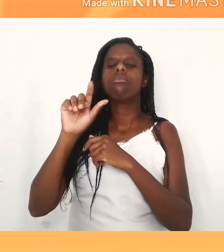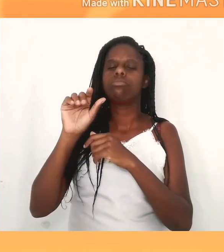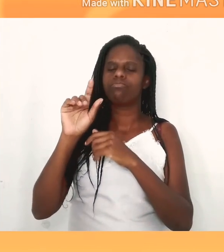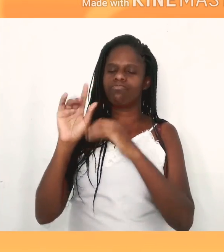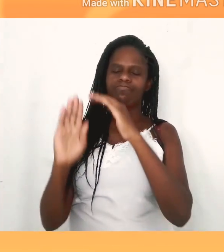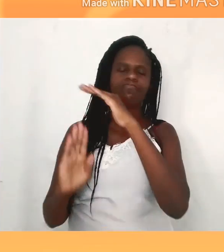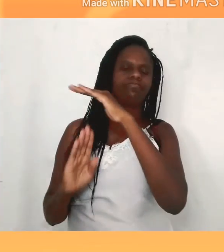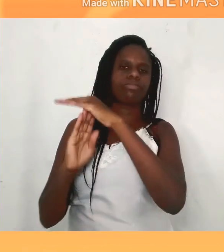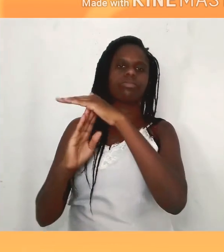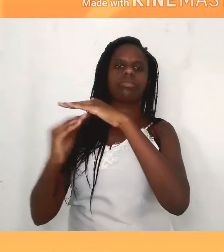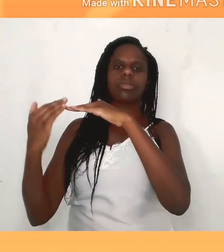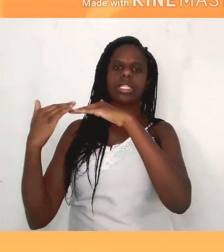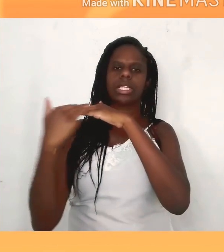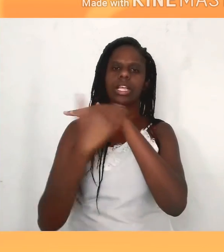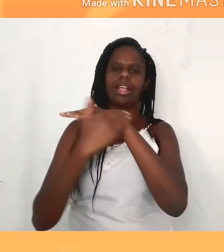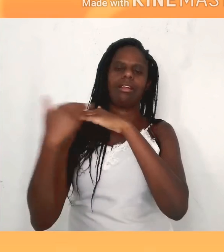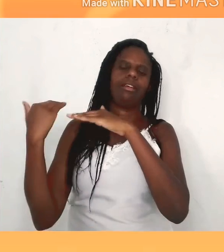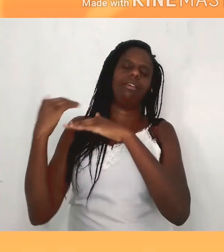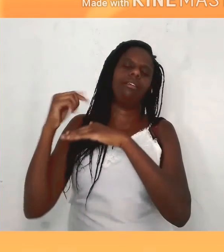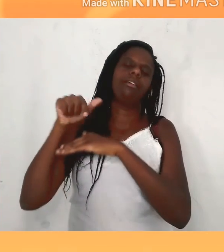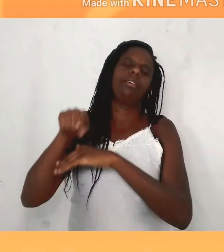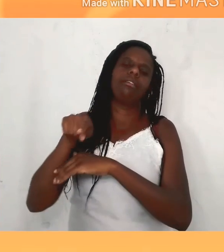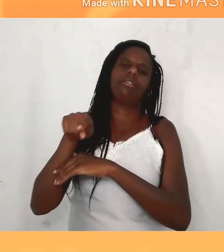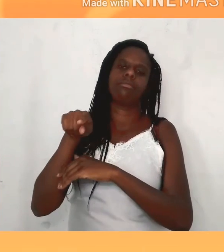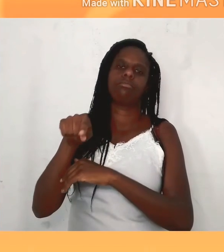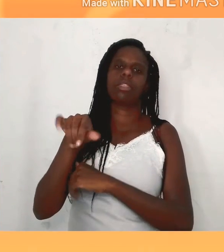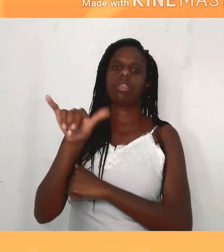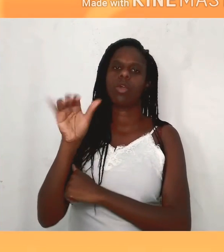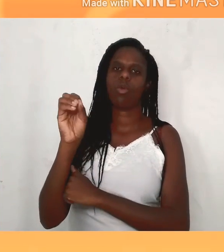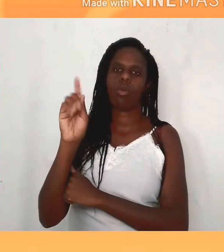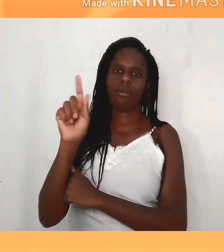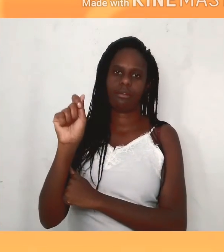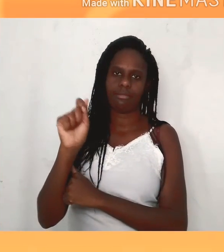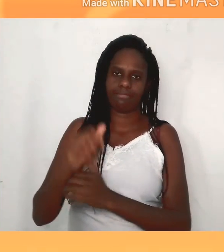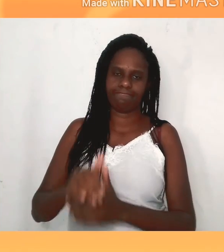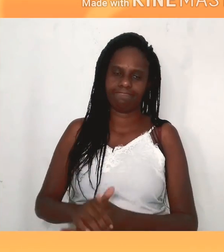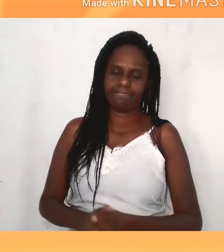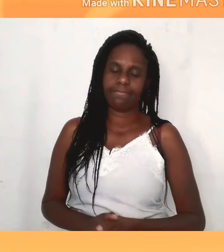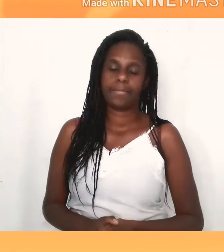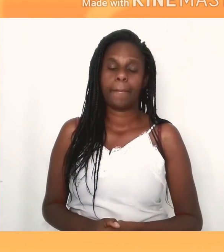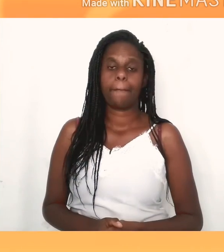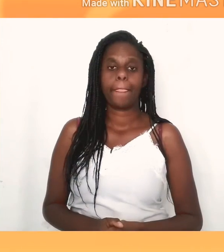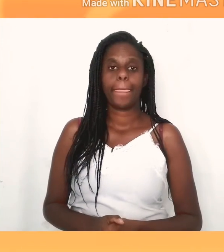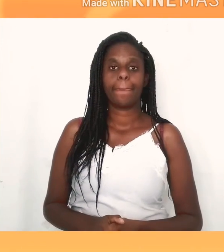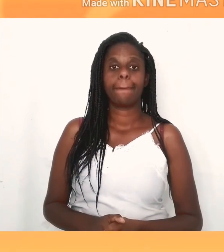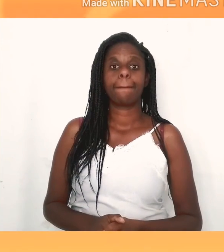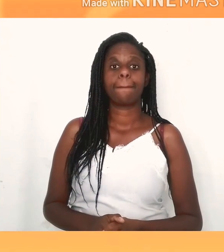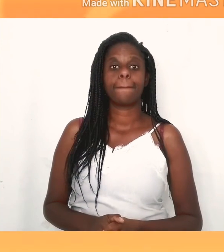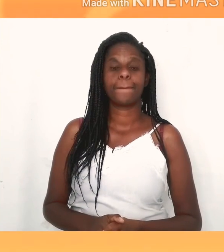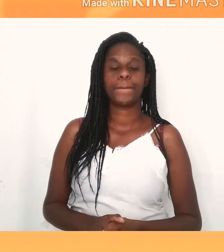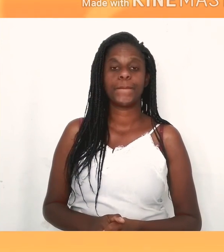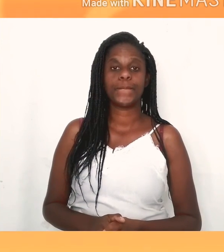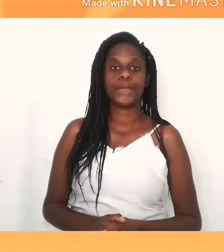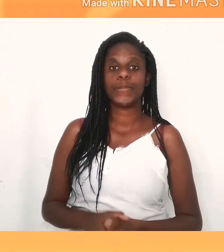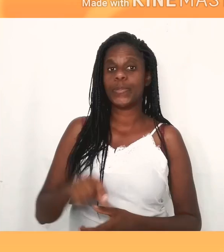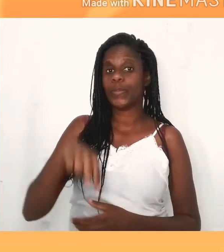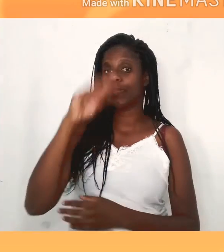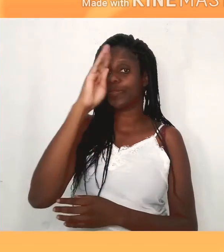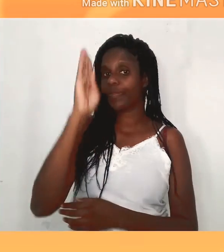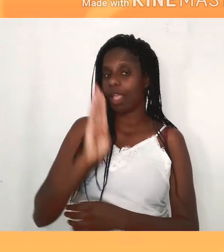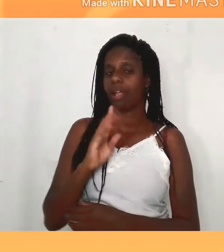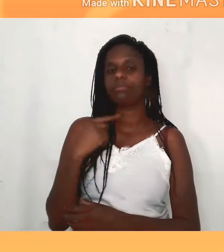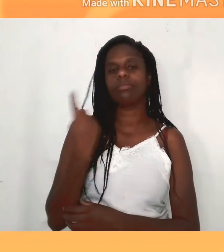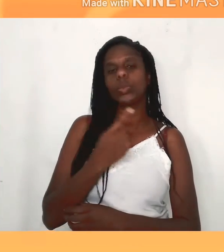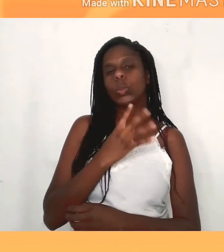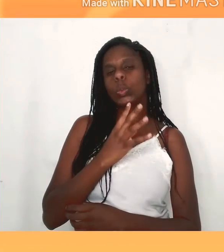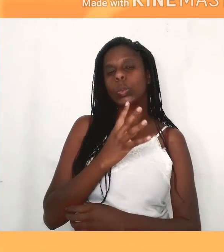caminho na vida dela e o caminho espiritual para a liberação dela. Então, popularmente, como a gente